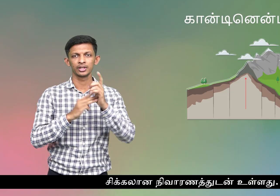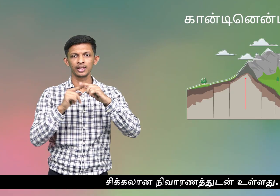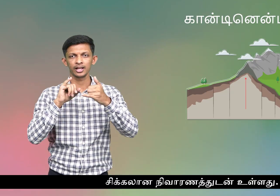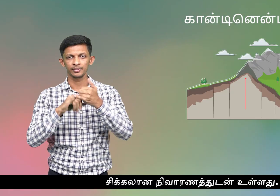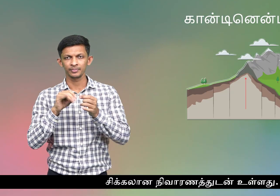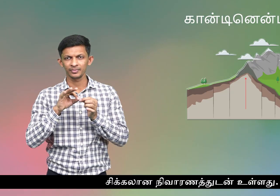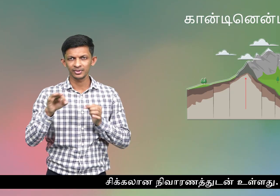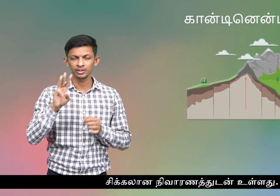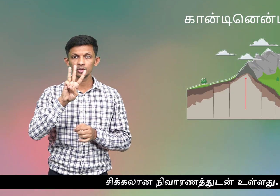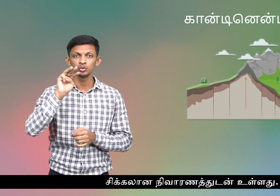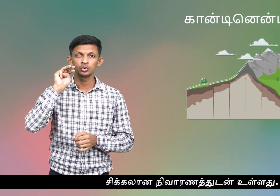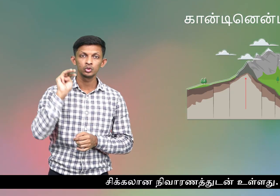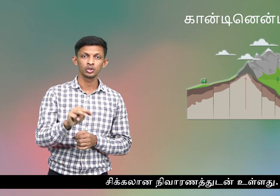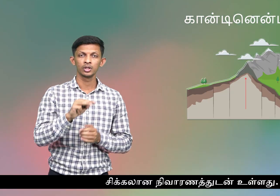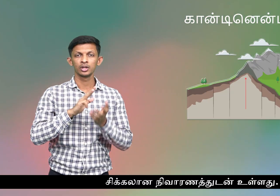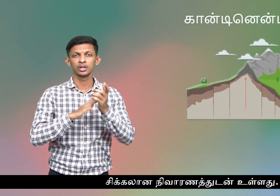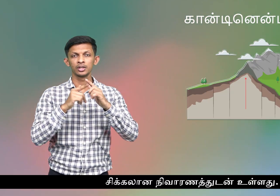சிக்கலான நிவாரணத்துடன் உள்ளது.